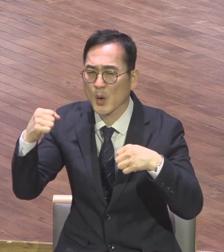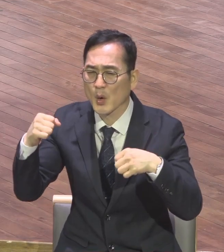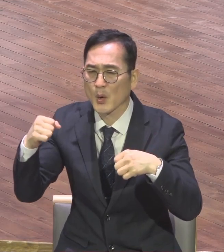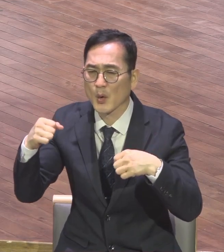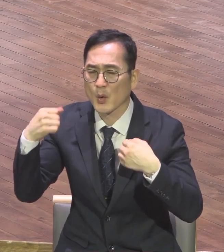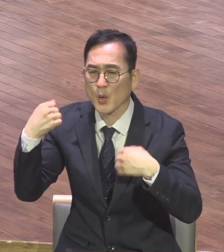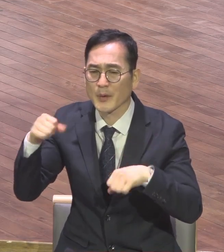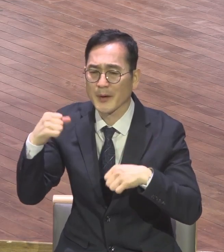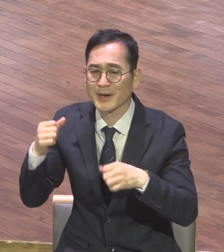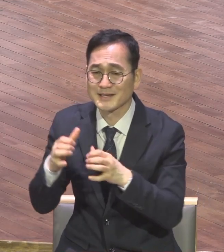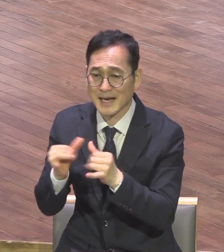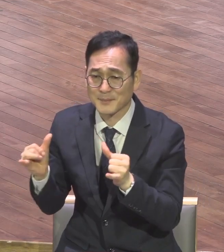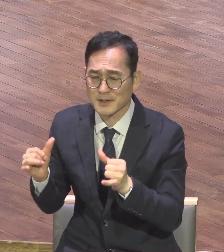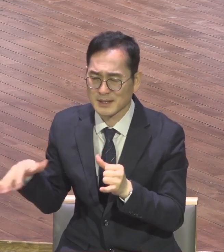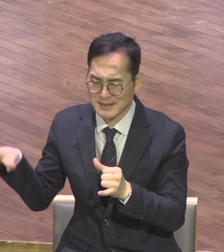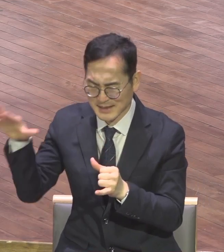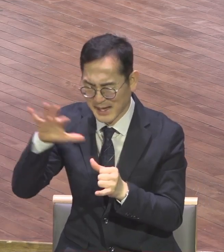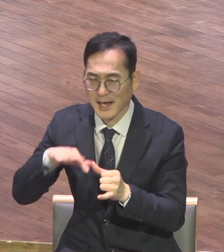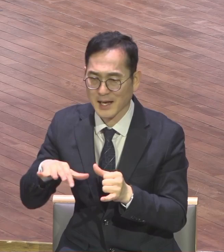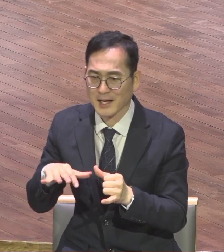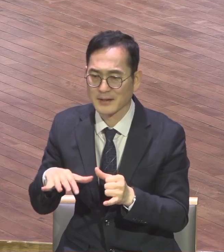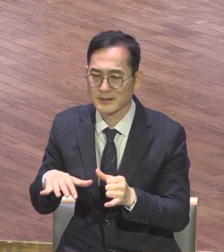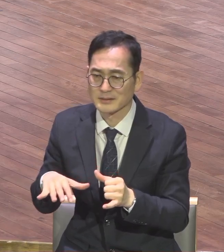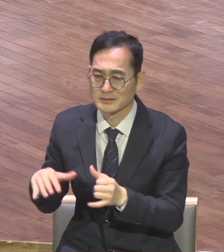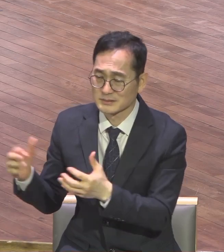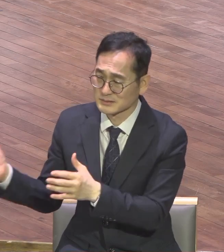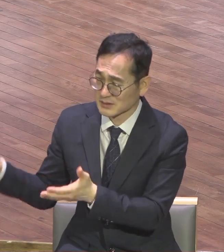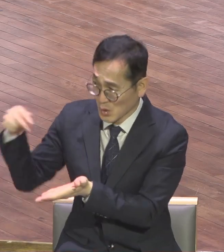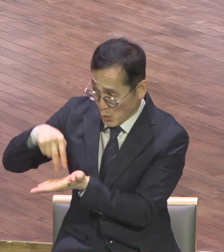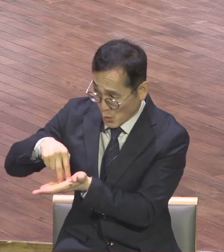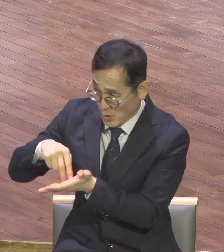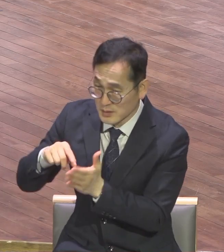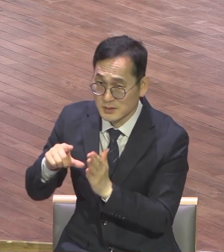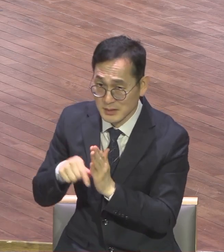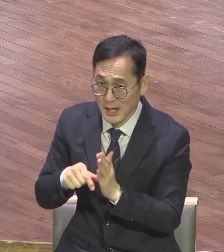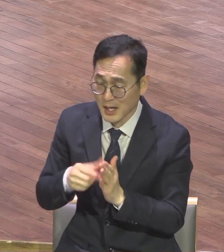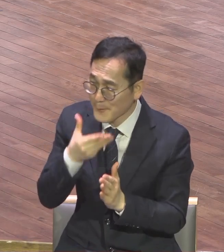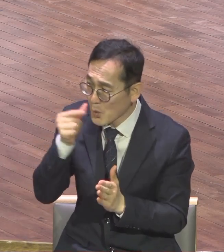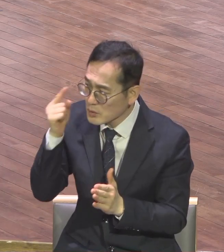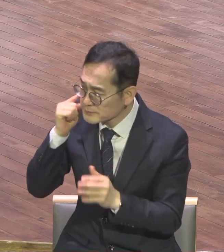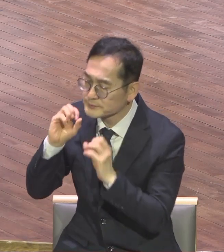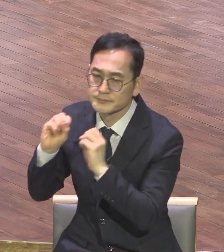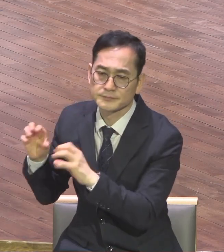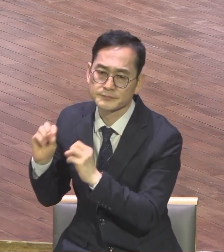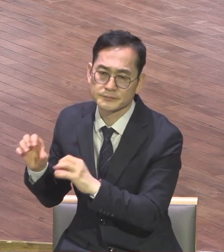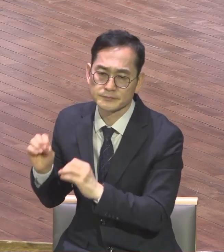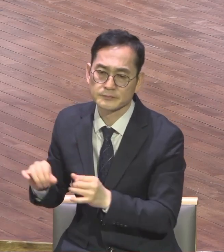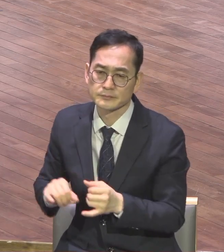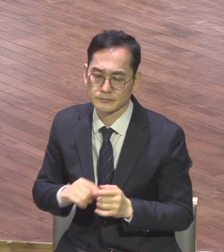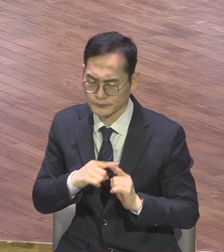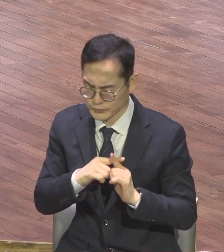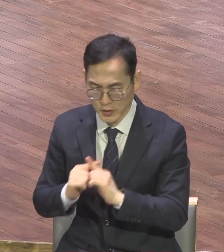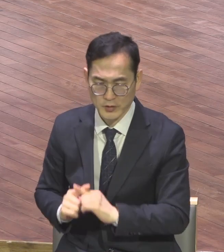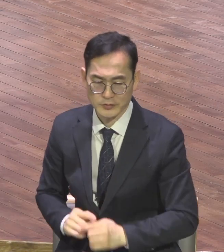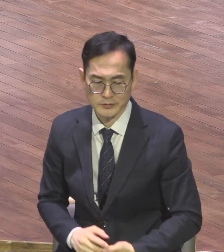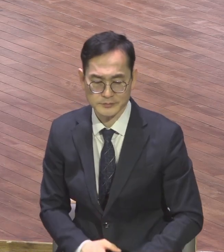송해부터 다 영접시켰어요. 무조건 내 방에 올라오면 영접부터 시켜보는 거예요. 은행 지임장 왔다 영접.